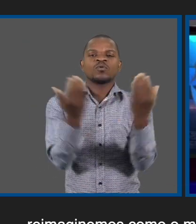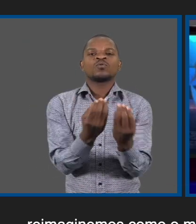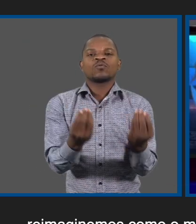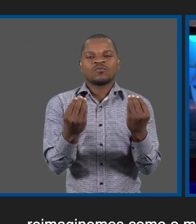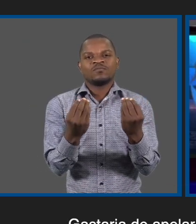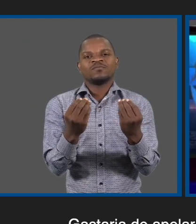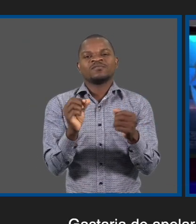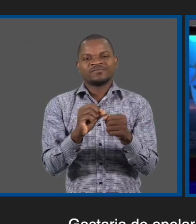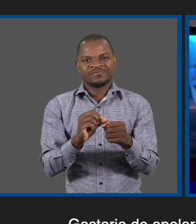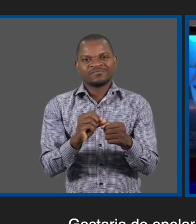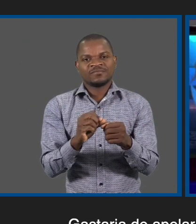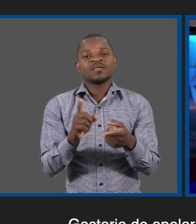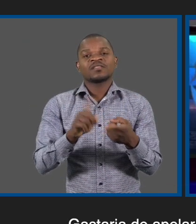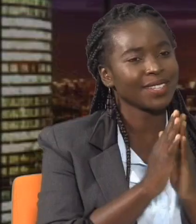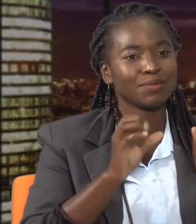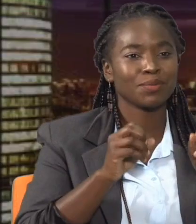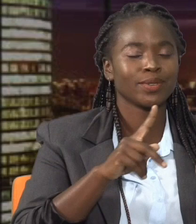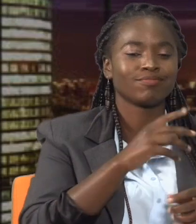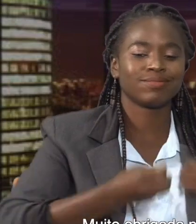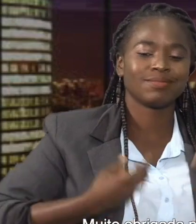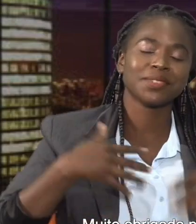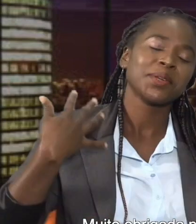dessa crise mundial.